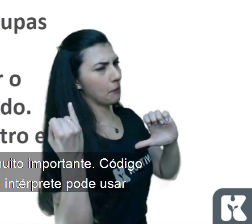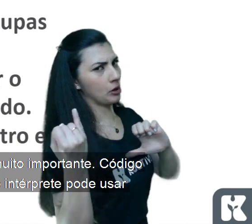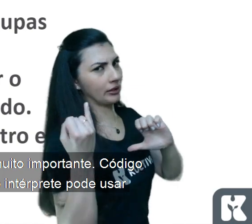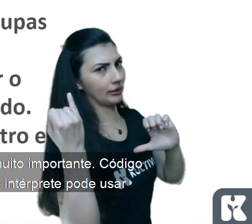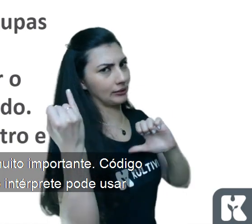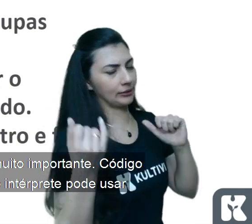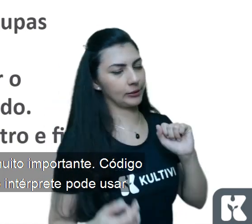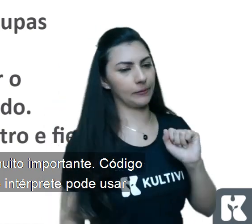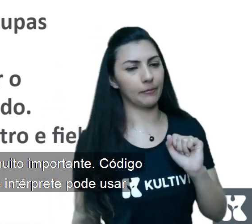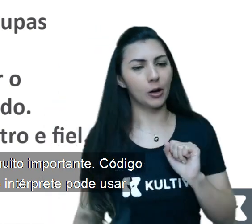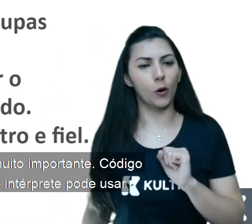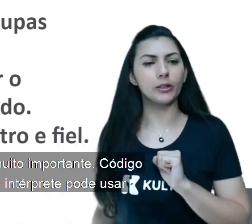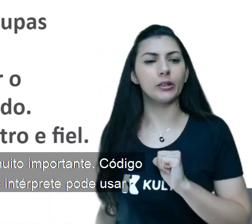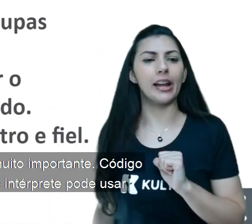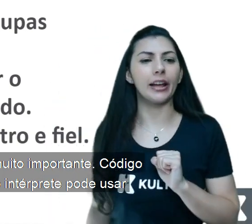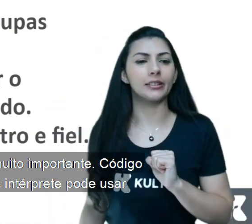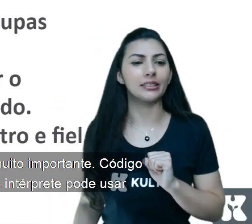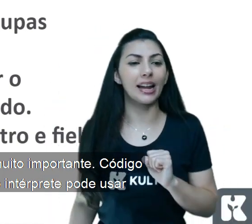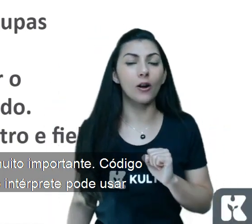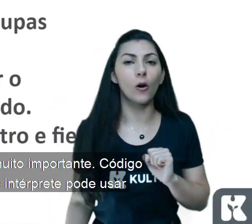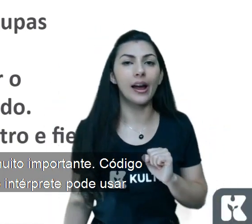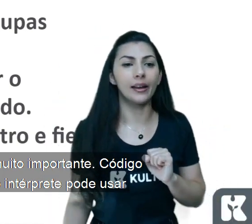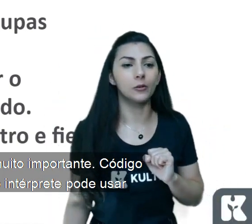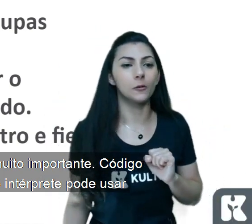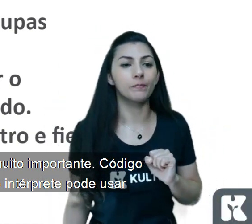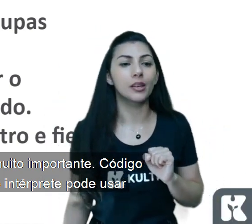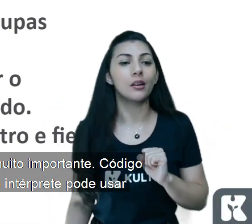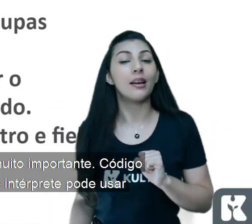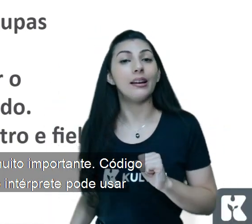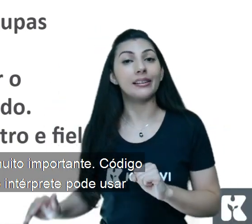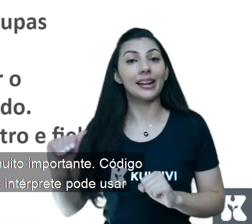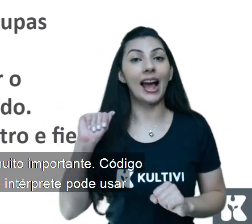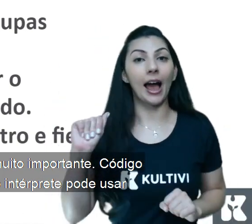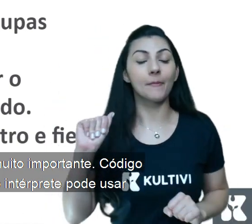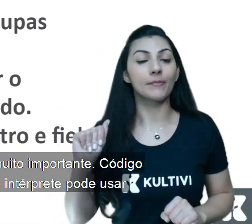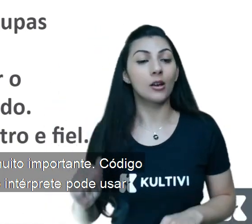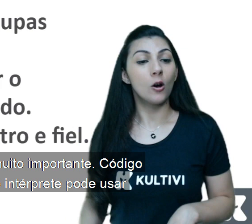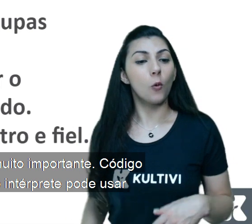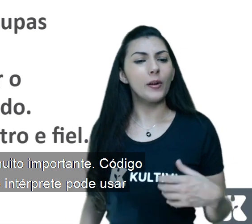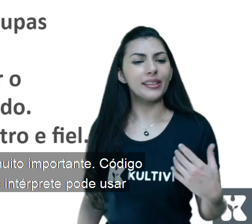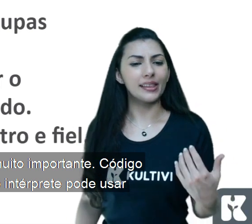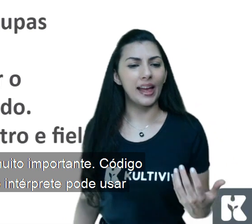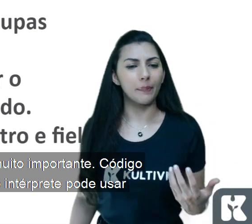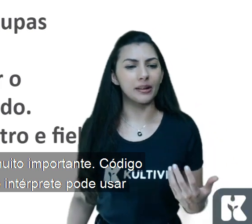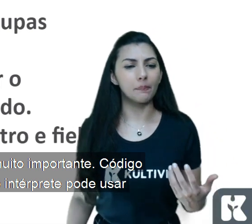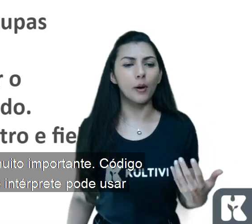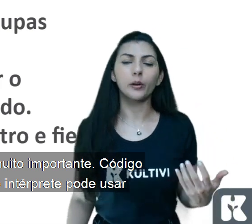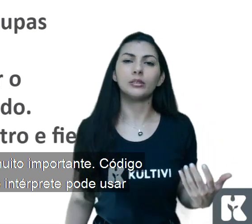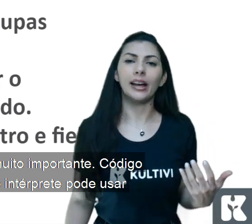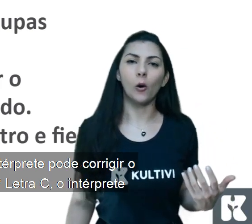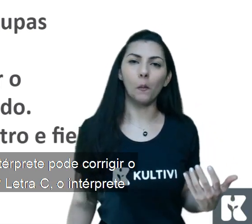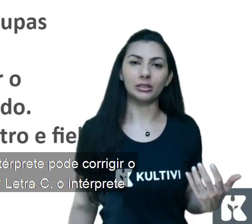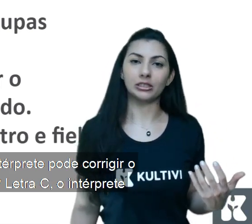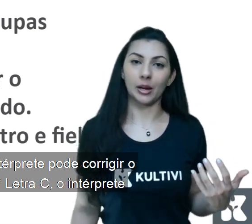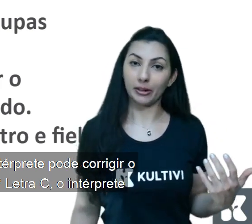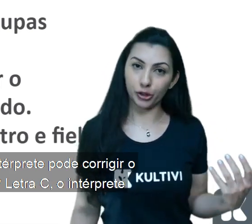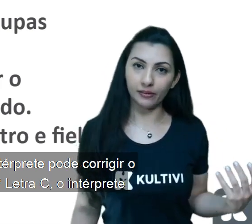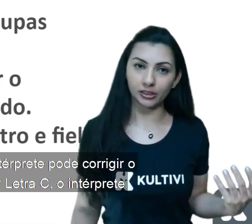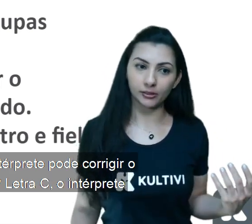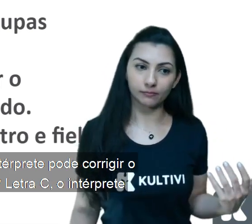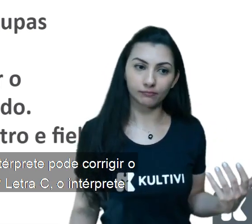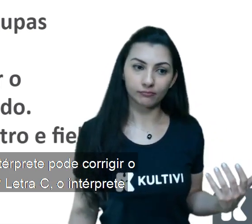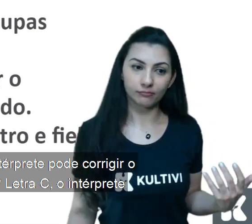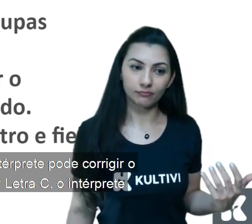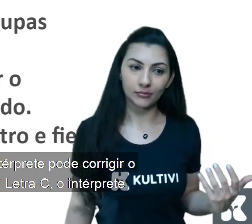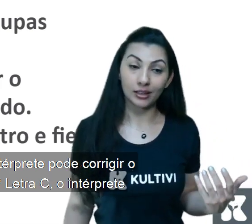muito importante. Código de ética, está correto. Letra A. O intérprete pode usar roupas